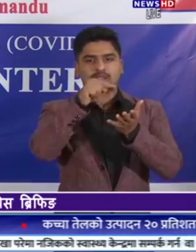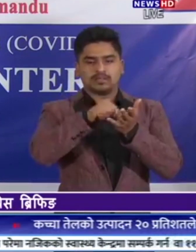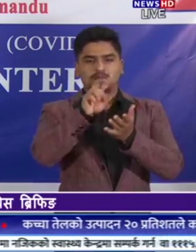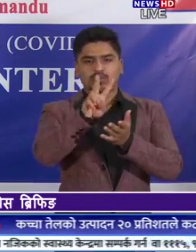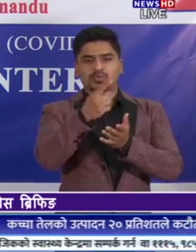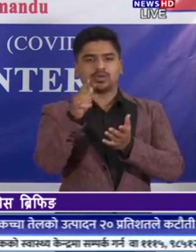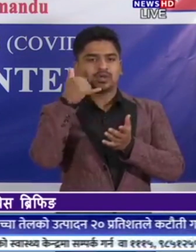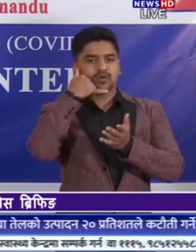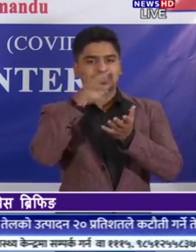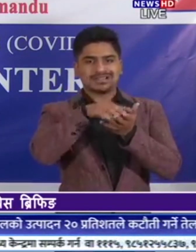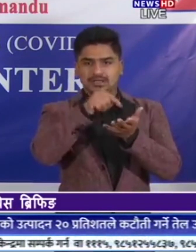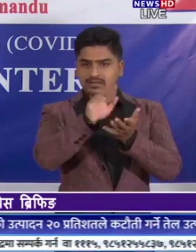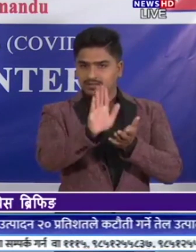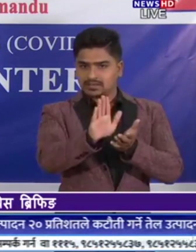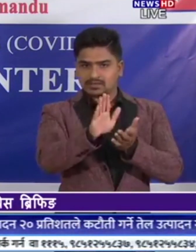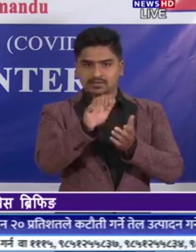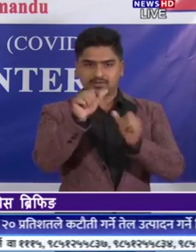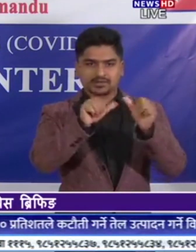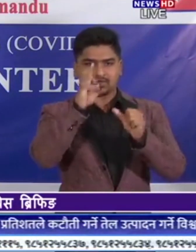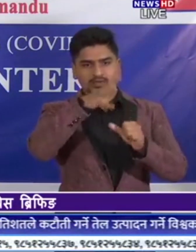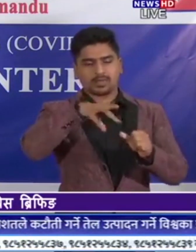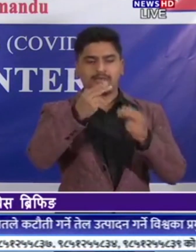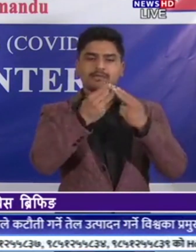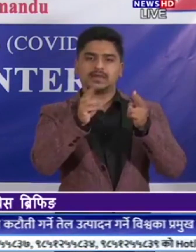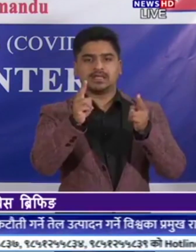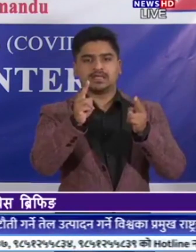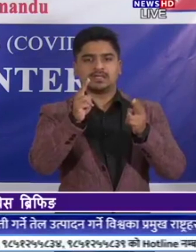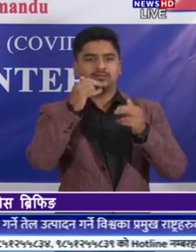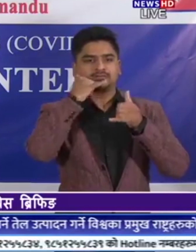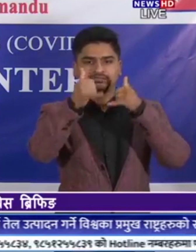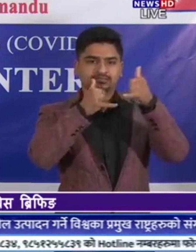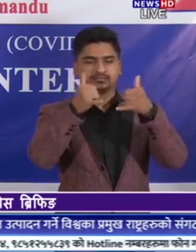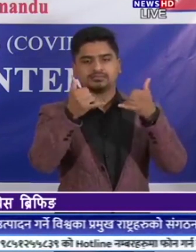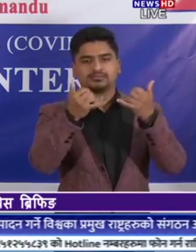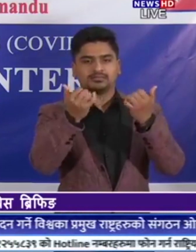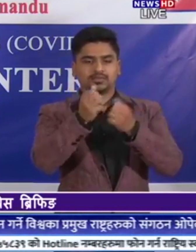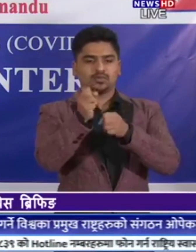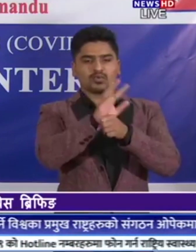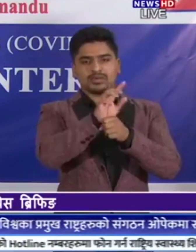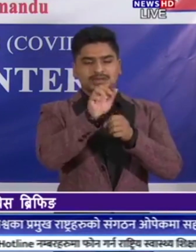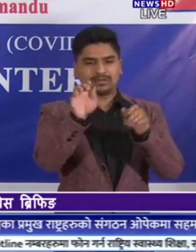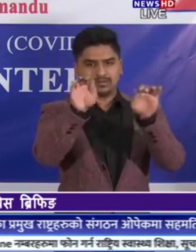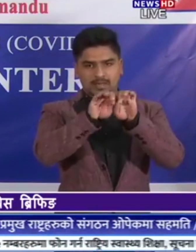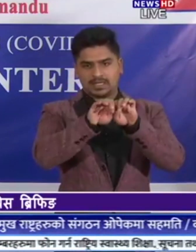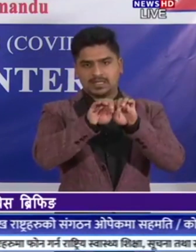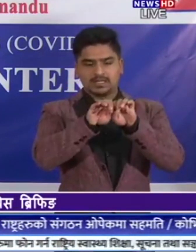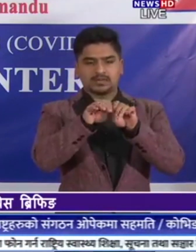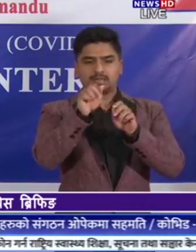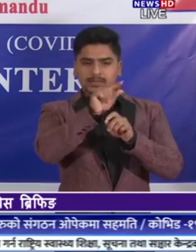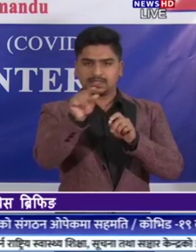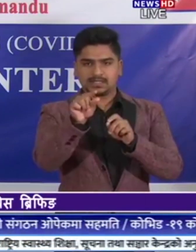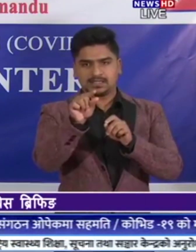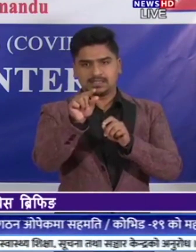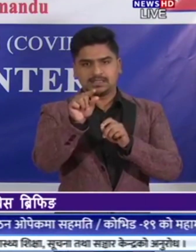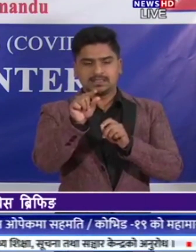अमरो दुई ओटा कॉल सेंटर छा, जस्मा सबैले निशल को रूप मा, आपनो यो COVID-19 संबंधी कुरा अरु